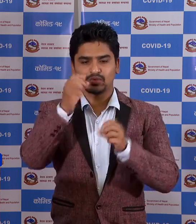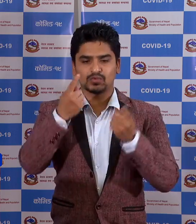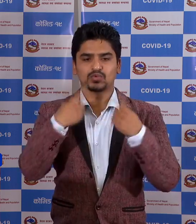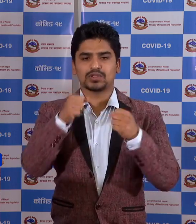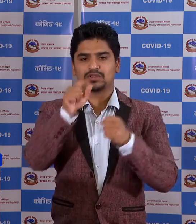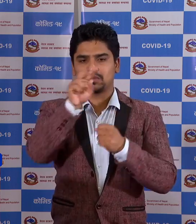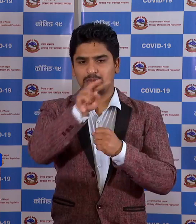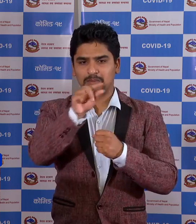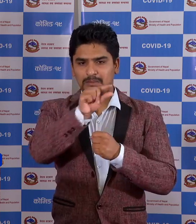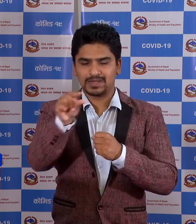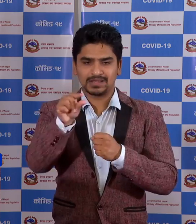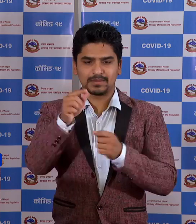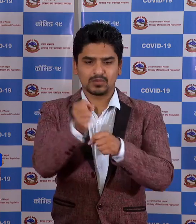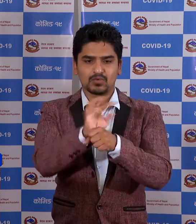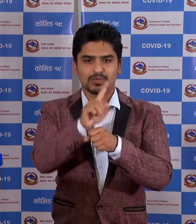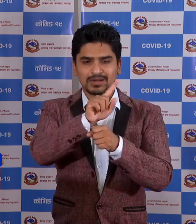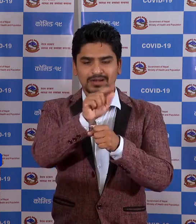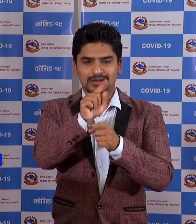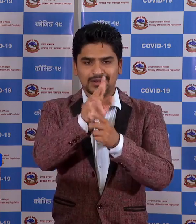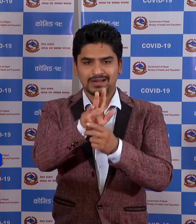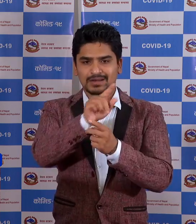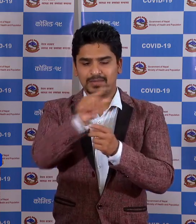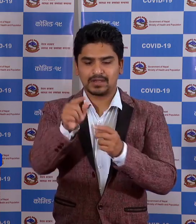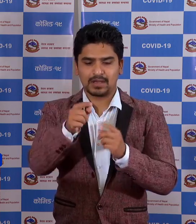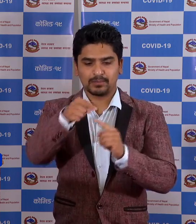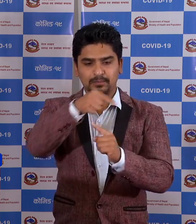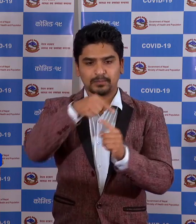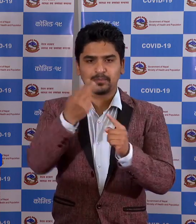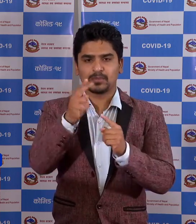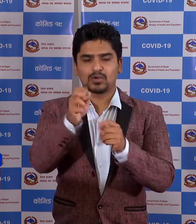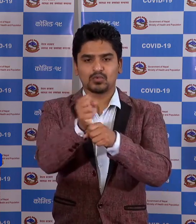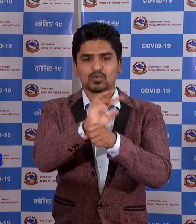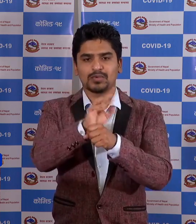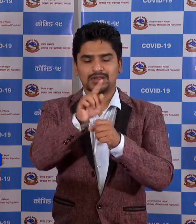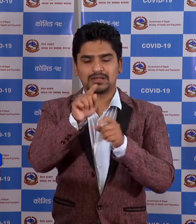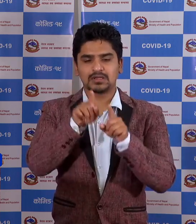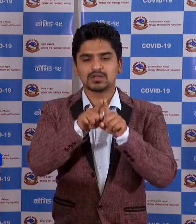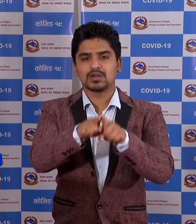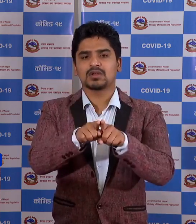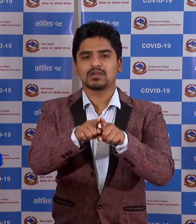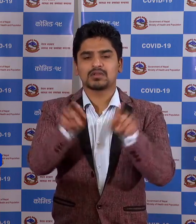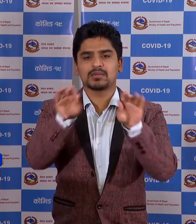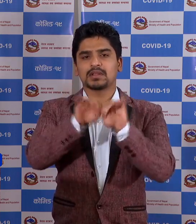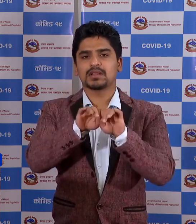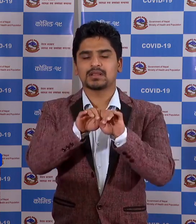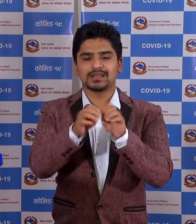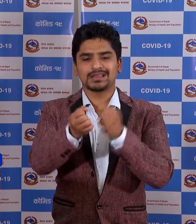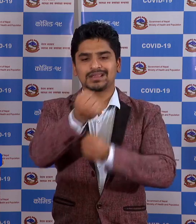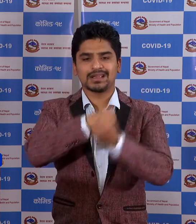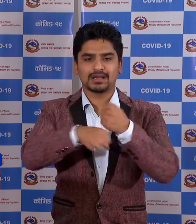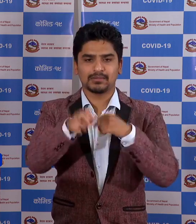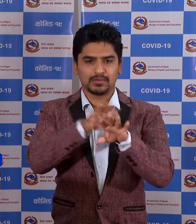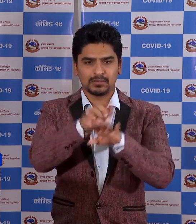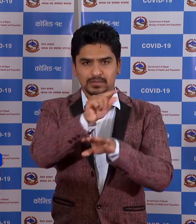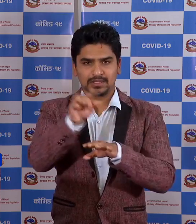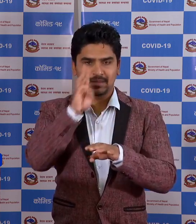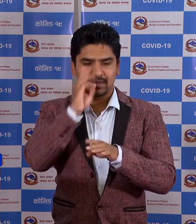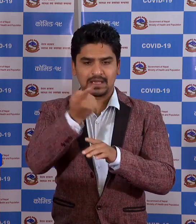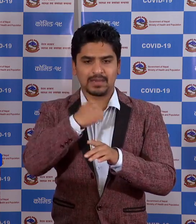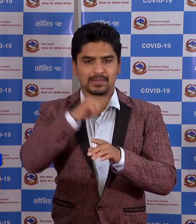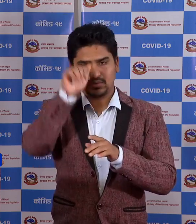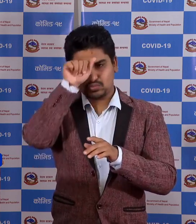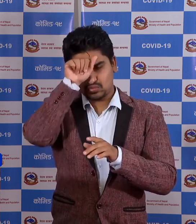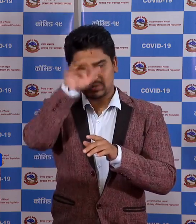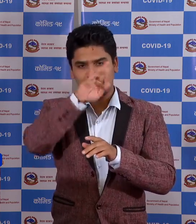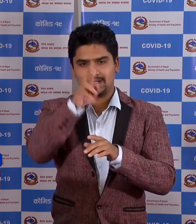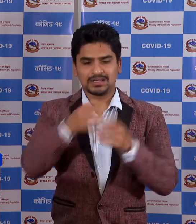बारेमा, कोभिड-19 को बारेमा, आफ्नो वरिपरि भइरहेका कोभिड-19 सँग सम्बन्धित क्रियाकलापहरूको बारेमा हामीलाई